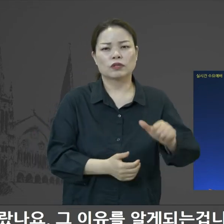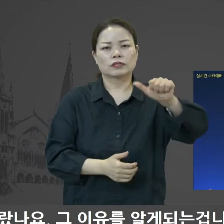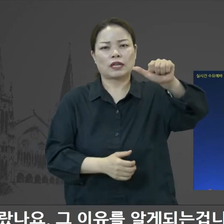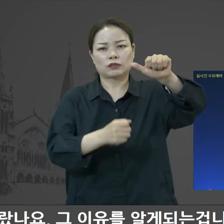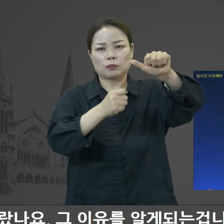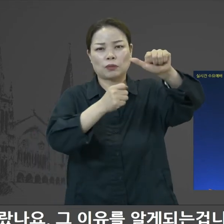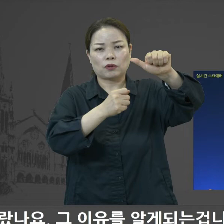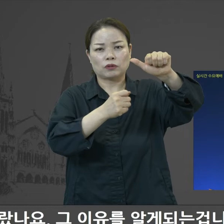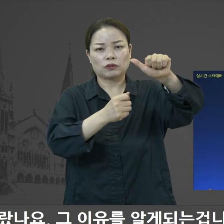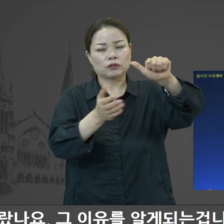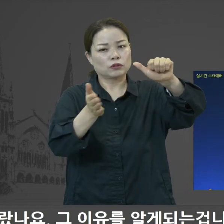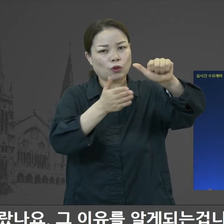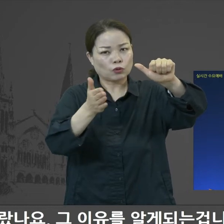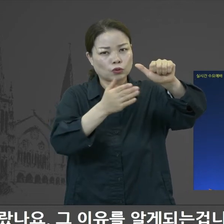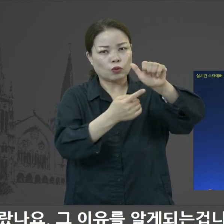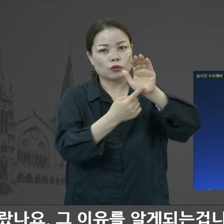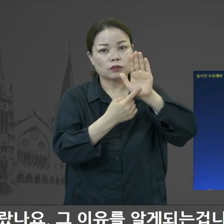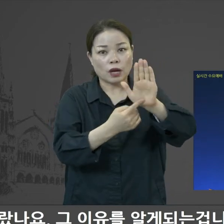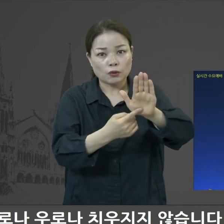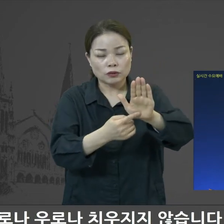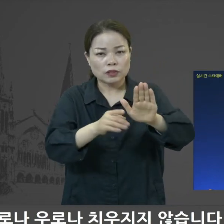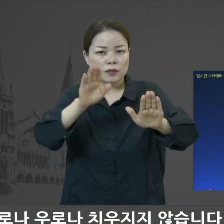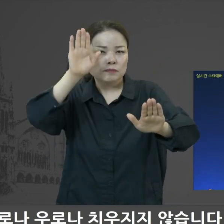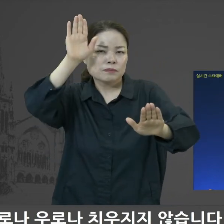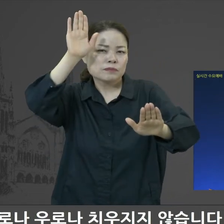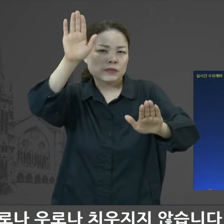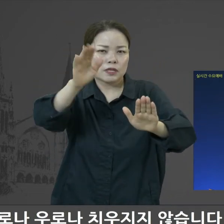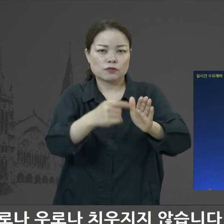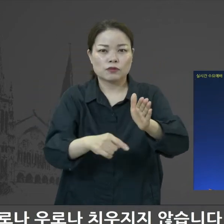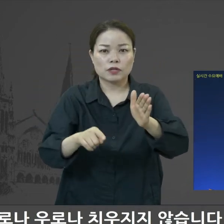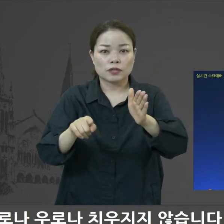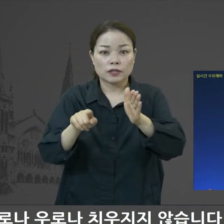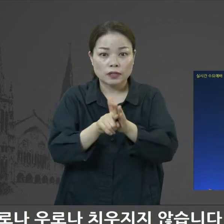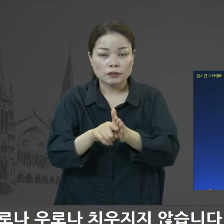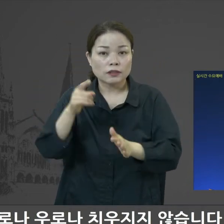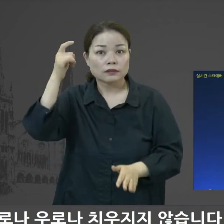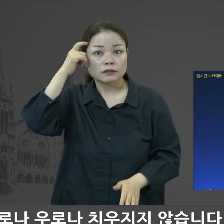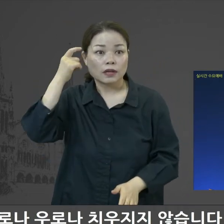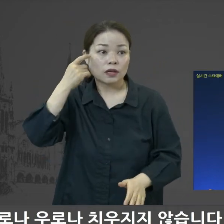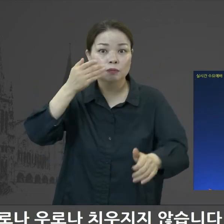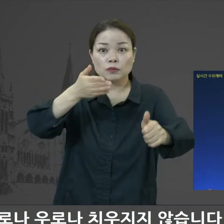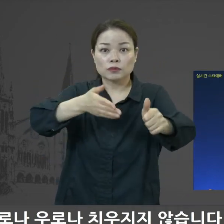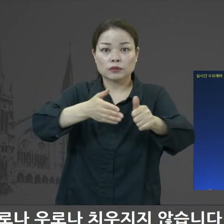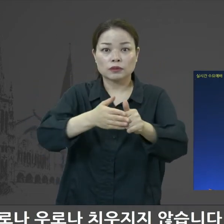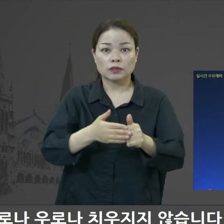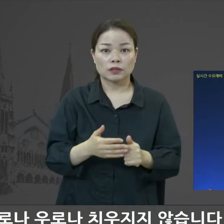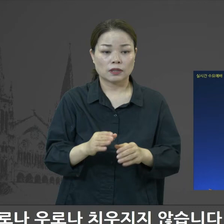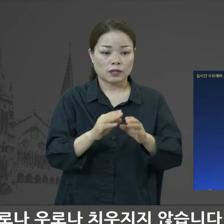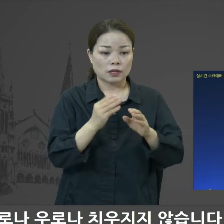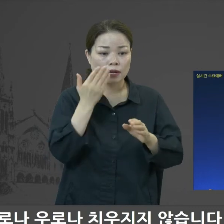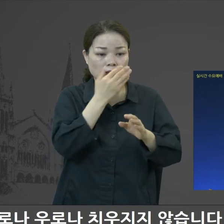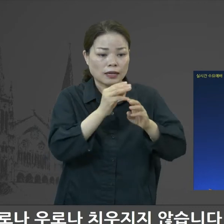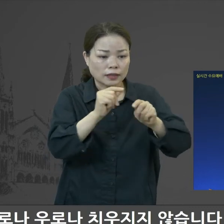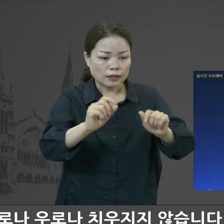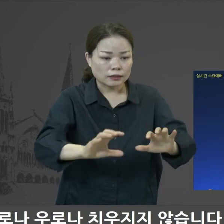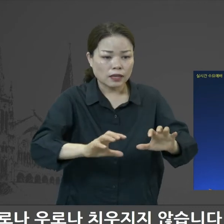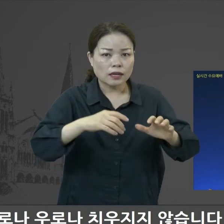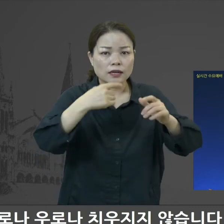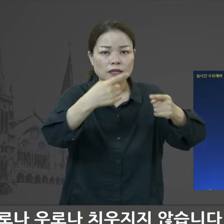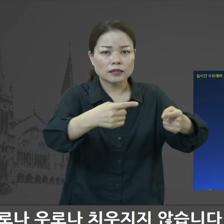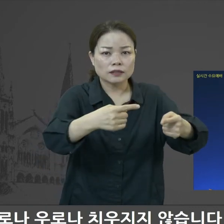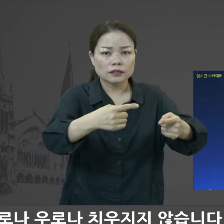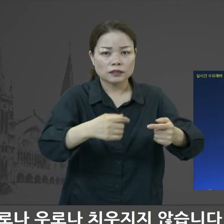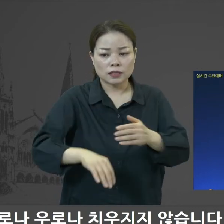등장하는데요. 이 5번은 미래지향적입니다. 그러면 생각해 보십시오. 가나안 땅에 들어가서 좌로나